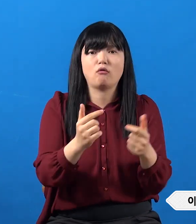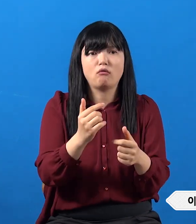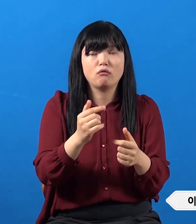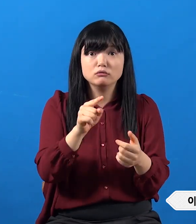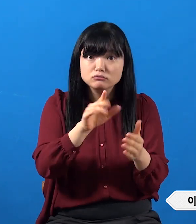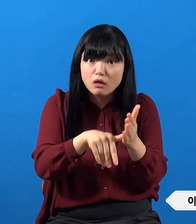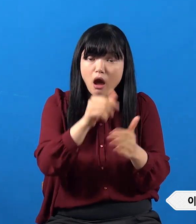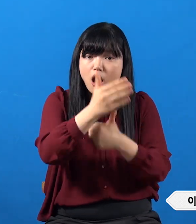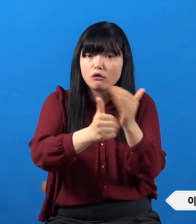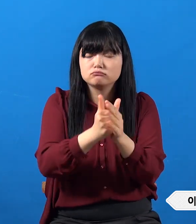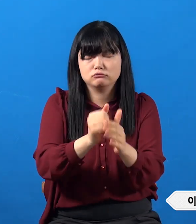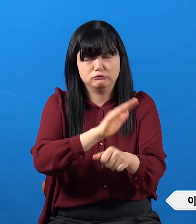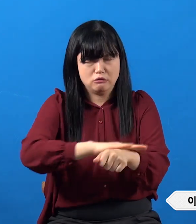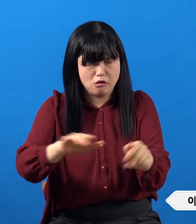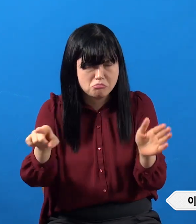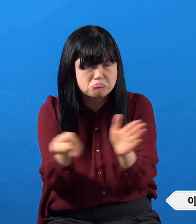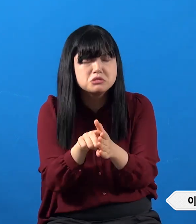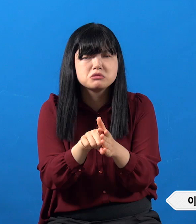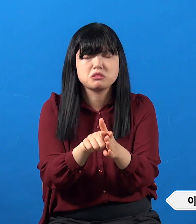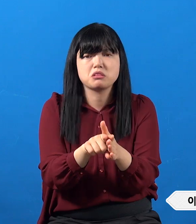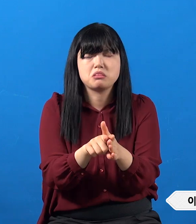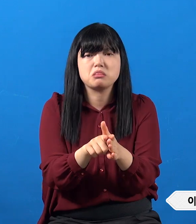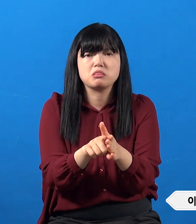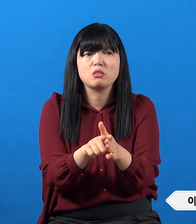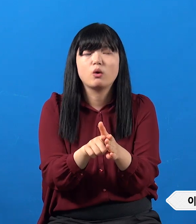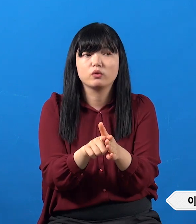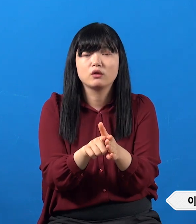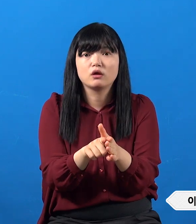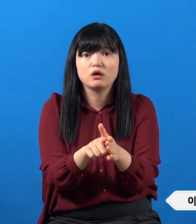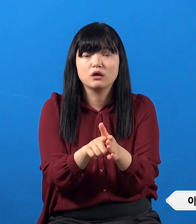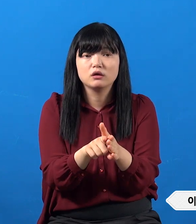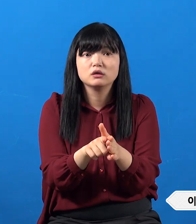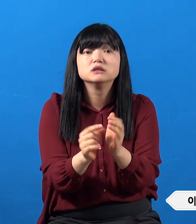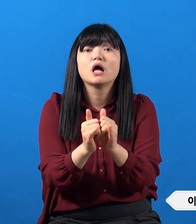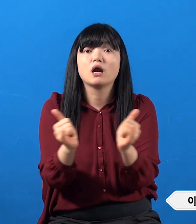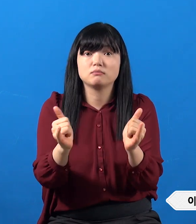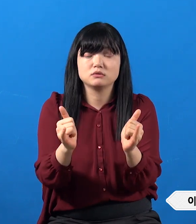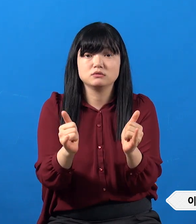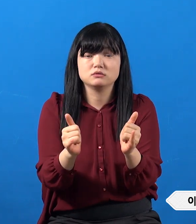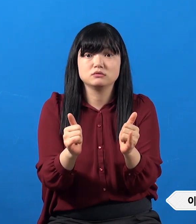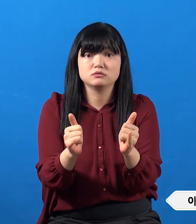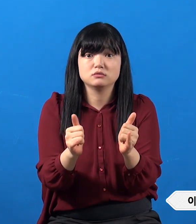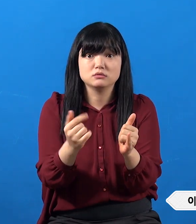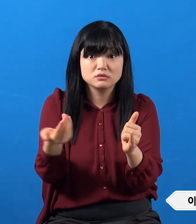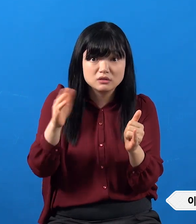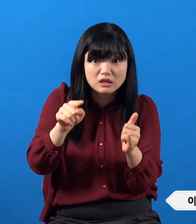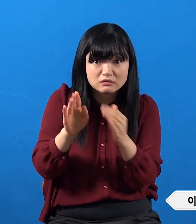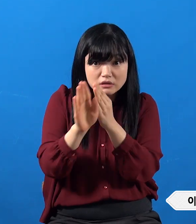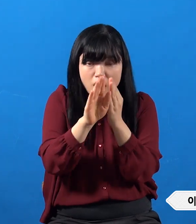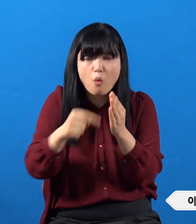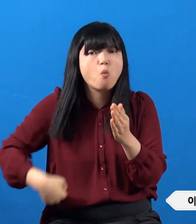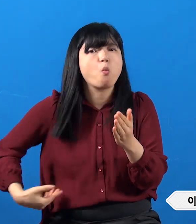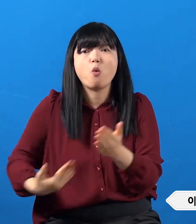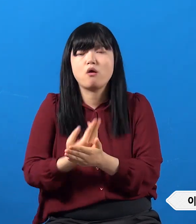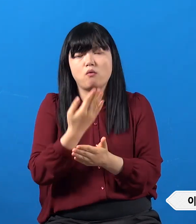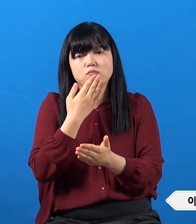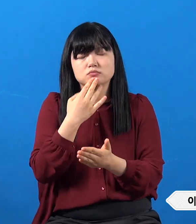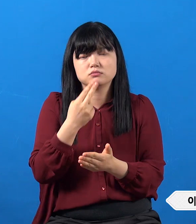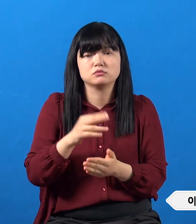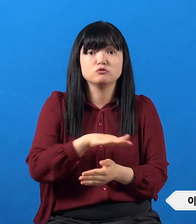하나님을 가장 잘 믿는 거하고 자부했던 사람들이에요. 근데 그들에게 회개가 없었다는 거예요. 회개가 없었다. 오늘 우리는